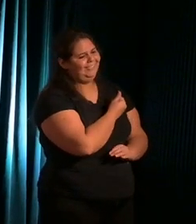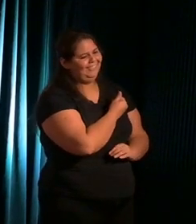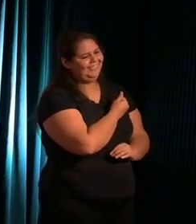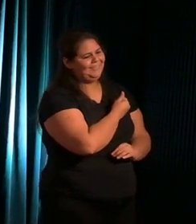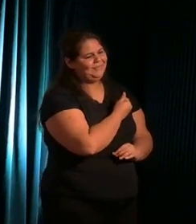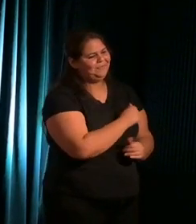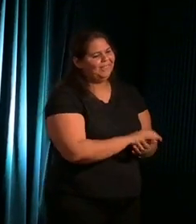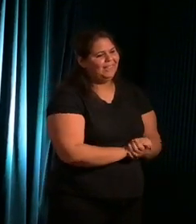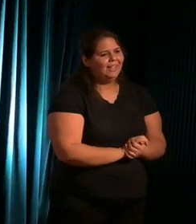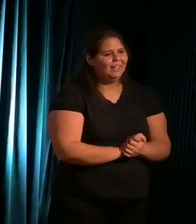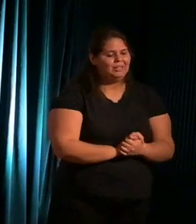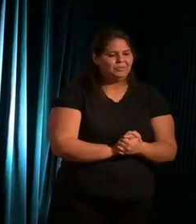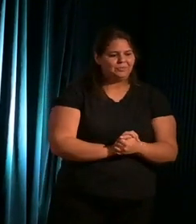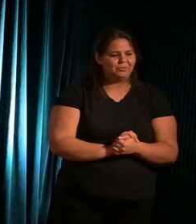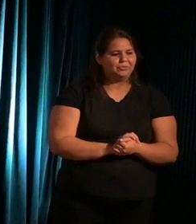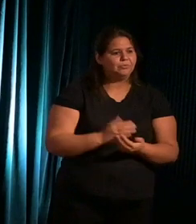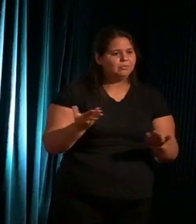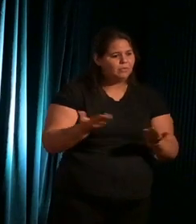Sérgio,